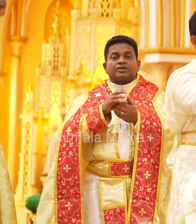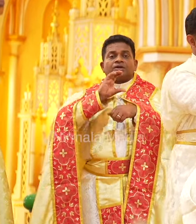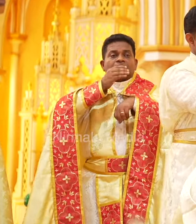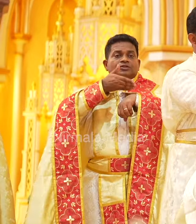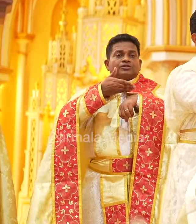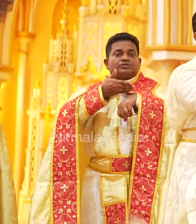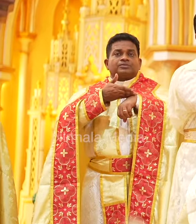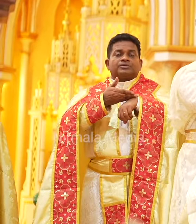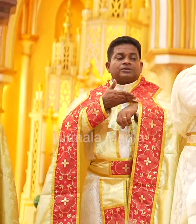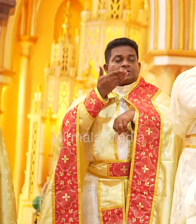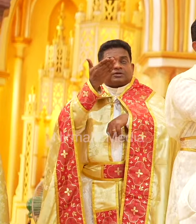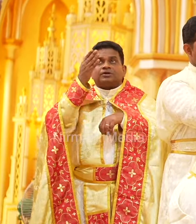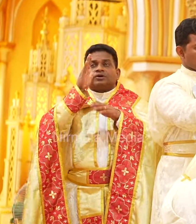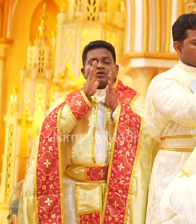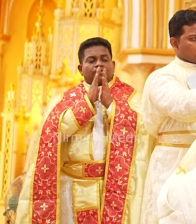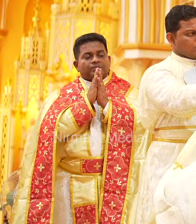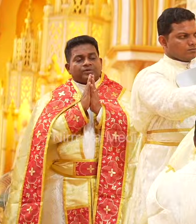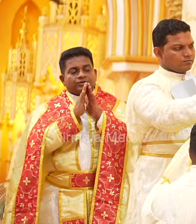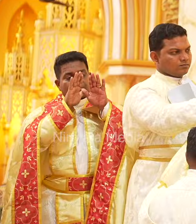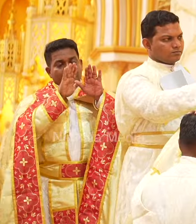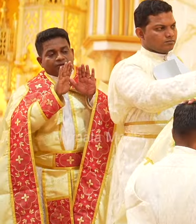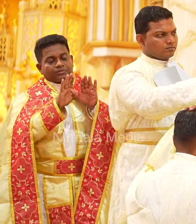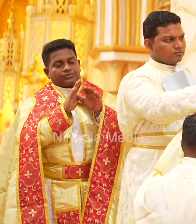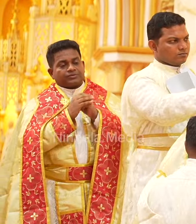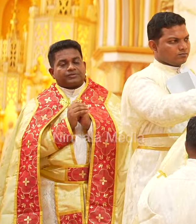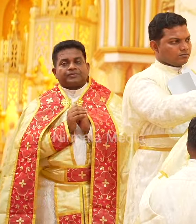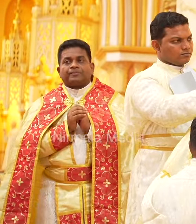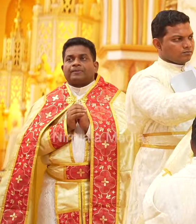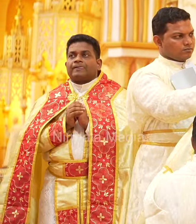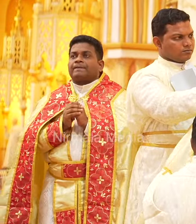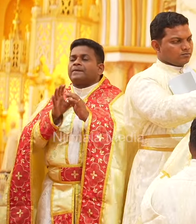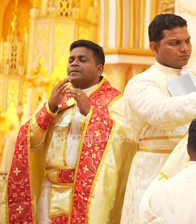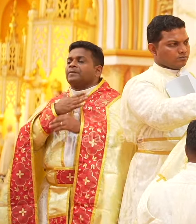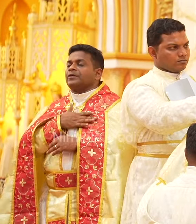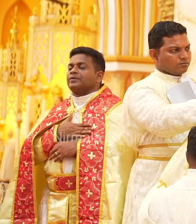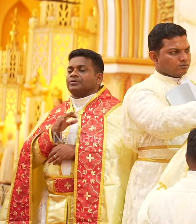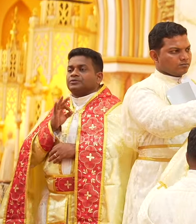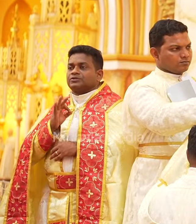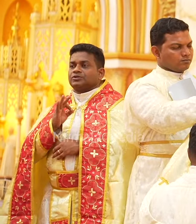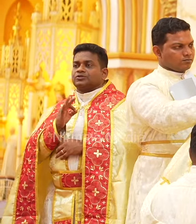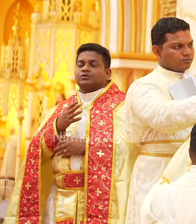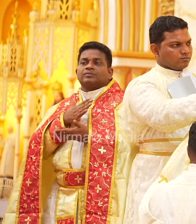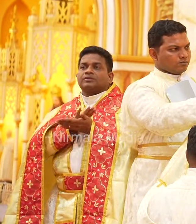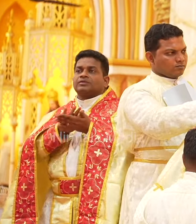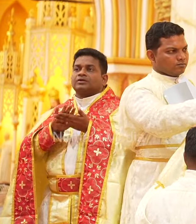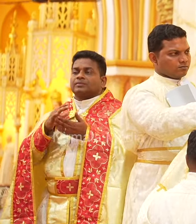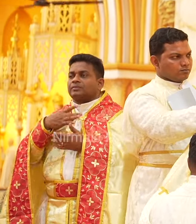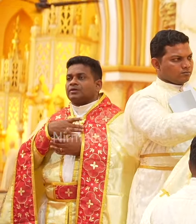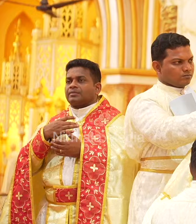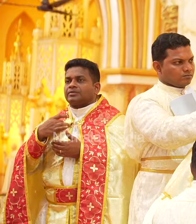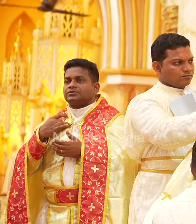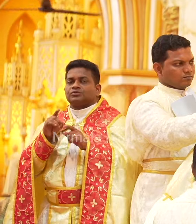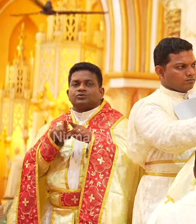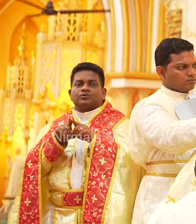തിരുസഭയിൽ അങ്ങേക്ക് പ്രാർത്ഥനയും കൃതജ്ഞതാപരിയും അർപ്പിച്ചുകൊണ്ട് പരമാർത്ഥ ഹൃദയത്തോടും നിർമ്മല മനസാക്ഷിയോടും